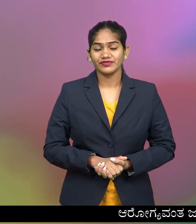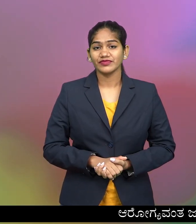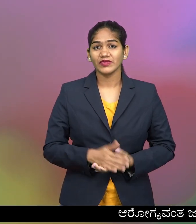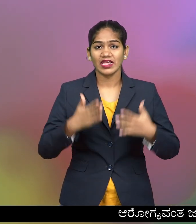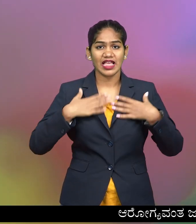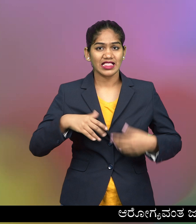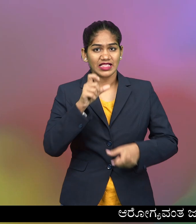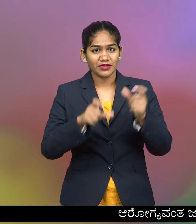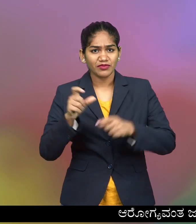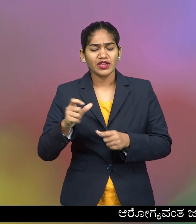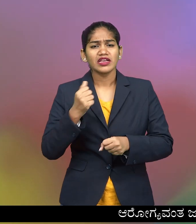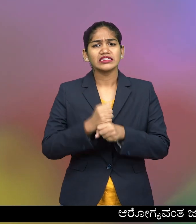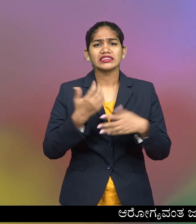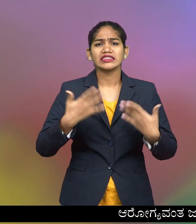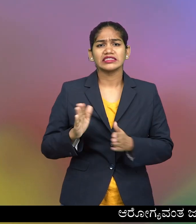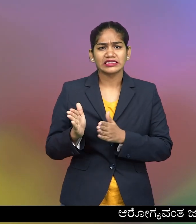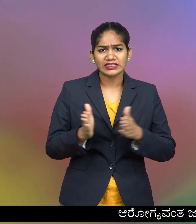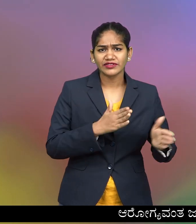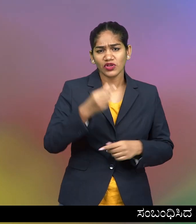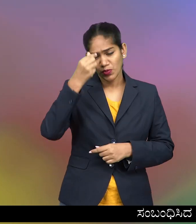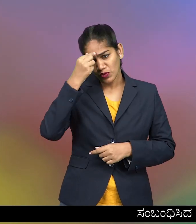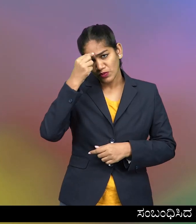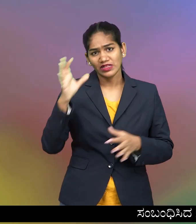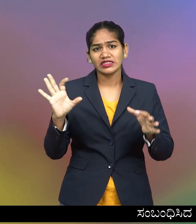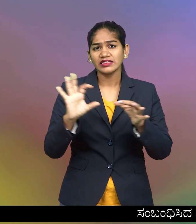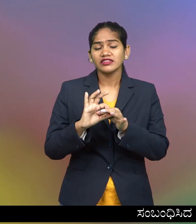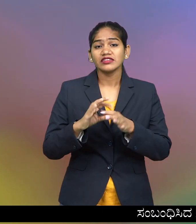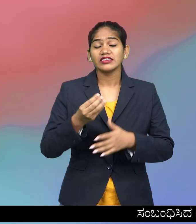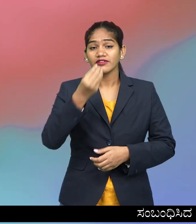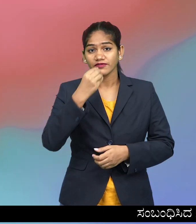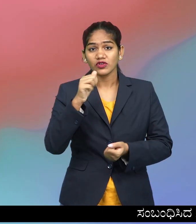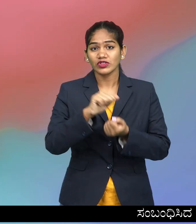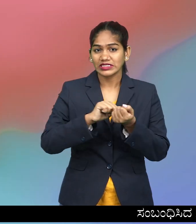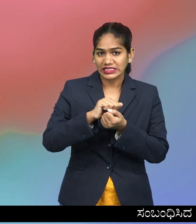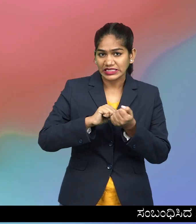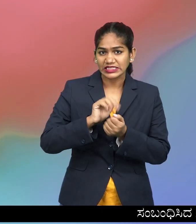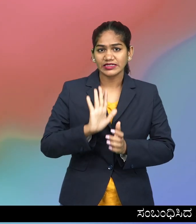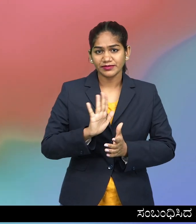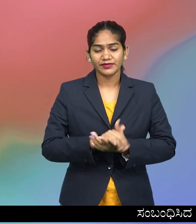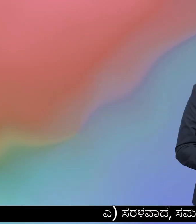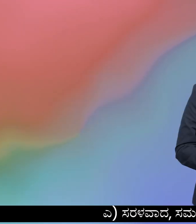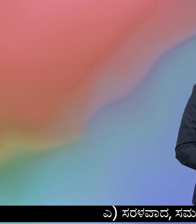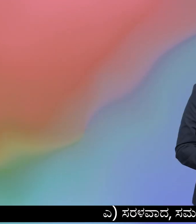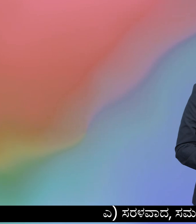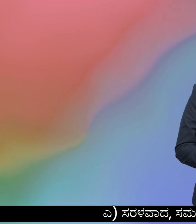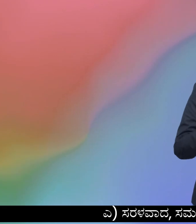ಆರೋಗ್ಯವಂತ ಜನರು ಸಾಮಾನ್ಯವಾಗಿ ಜೀರ್ಣಕ್ರಿಯೆಗೆ ಸಂಬಂಧಿಸಿದ ಸಮಸ್ಯೆಗಳನ್ನು ತಪ್ಪಿಸಬಹುದು. ಎ.